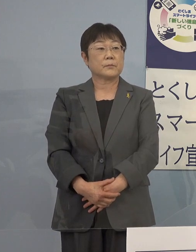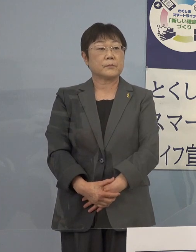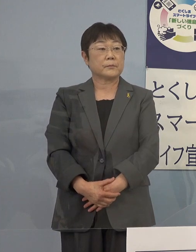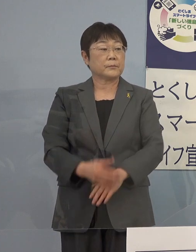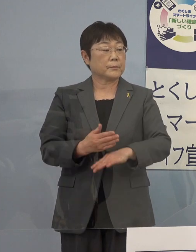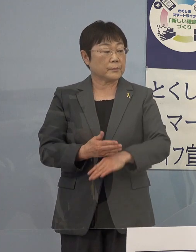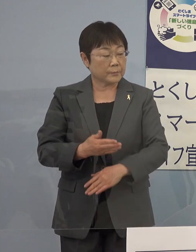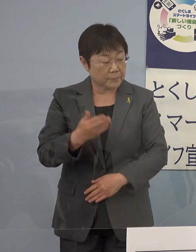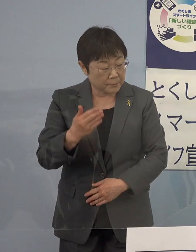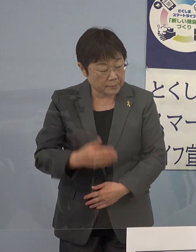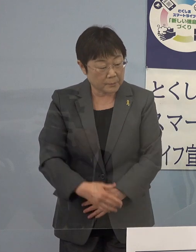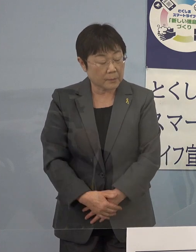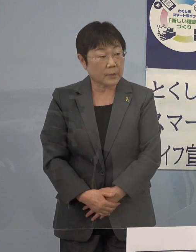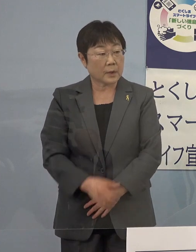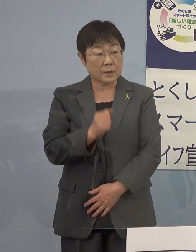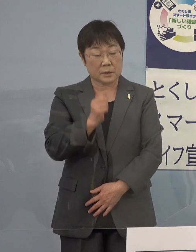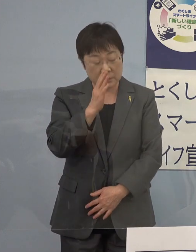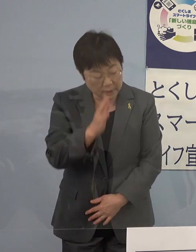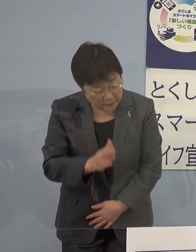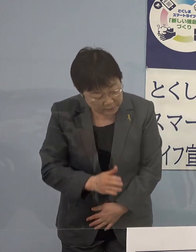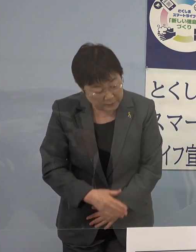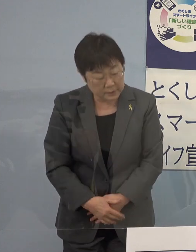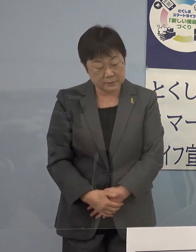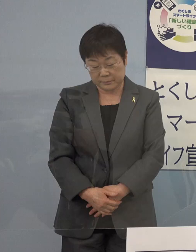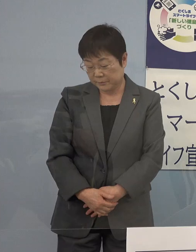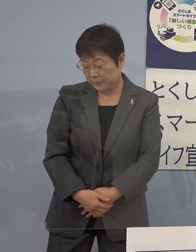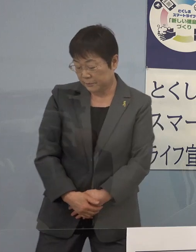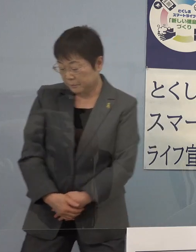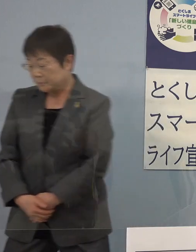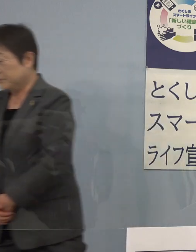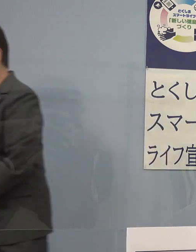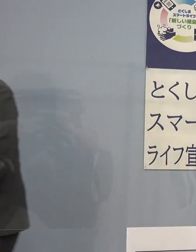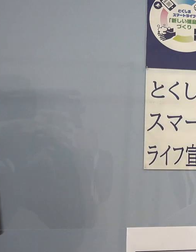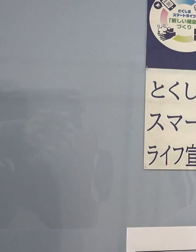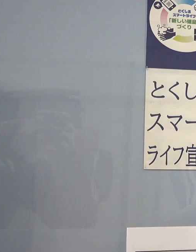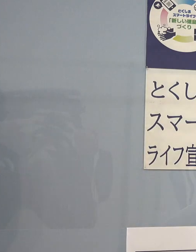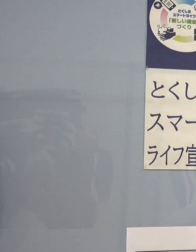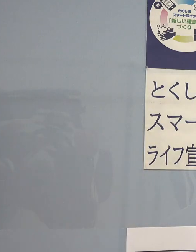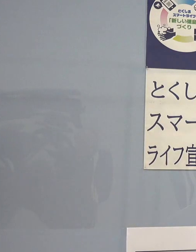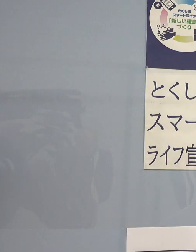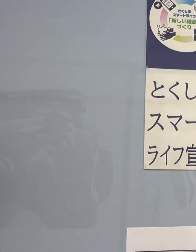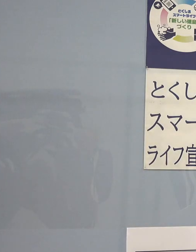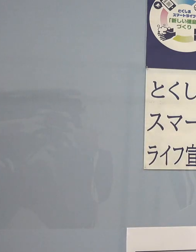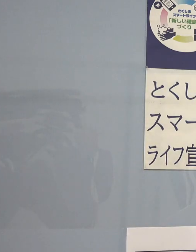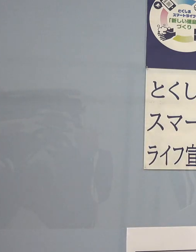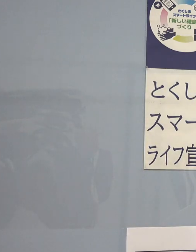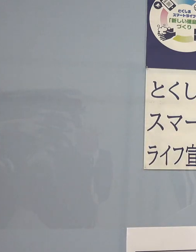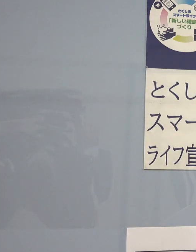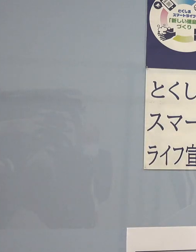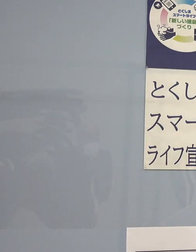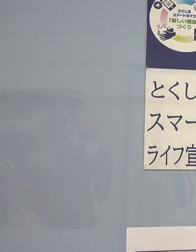ありがとうございました。 はい、それではよろしくお願いします。それではありがとうございました。